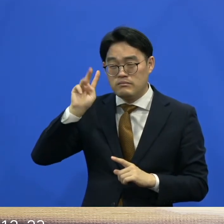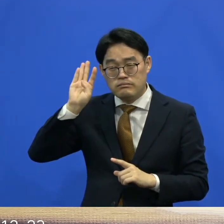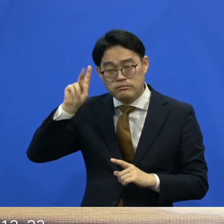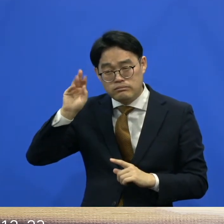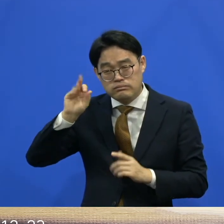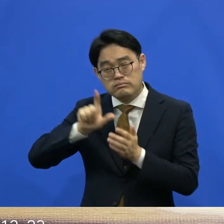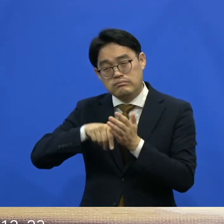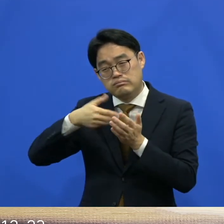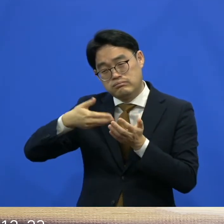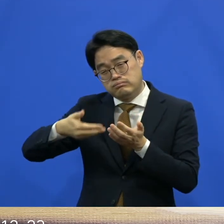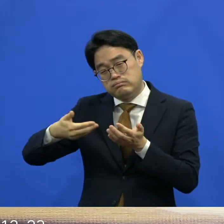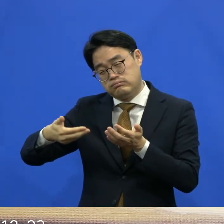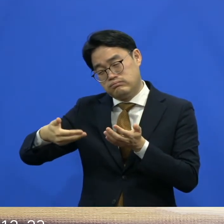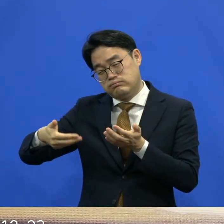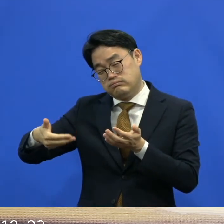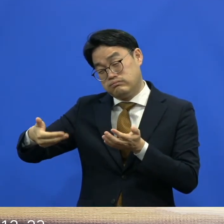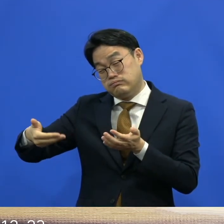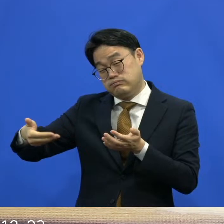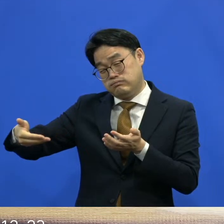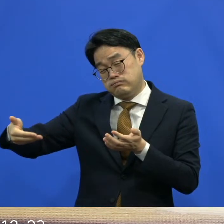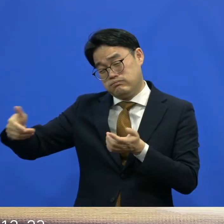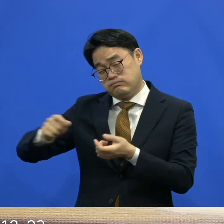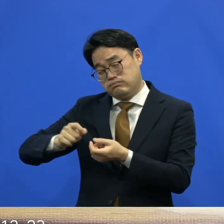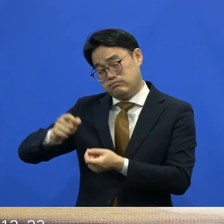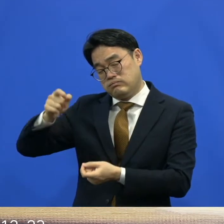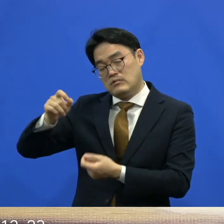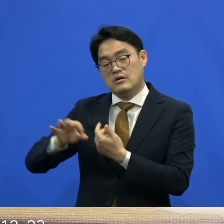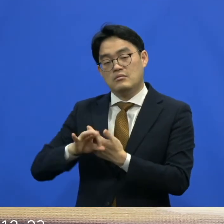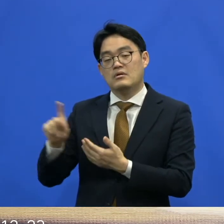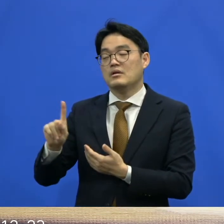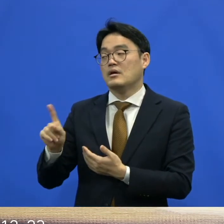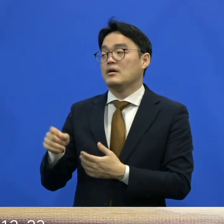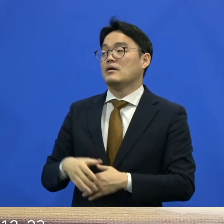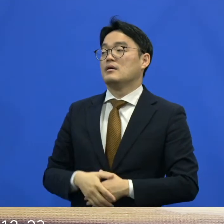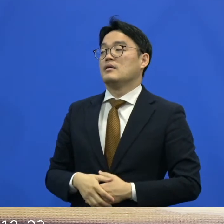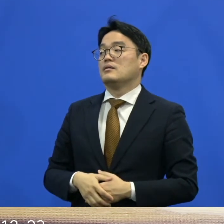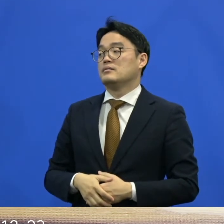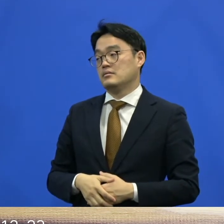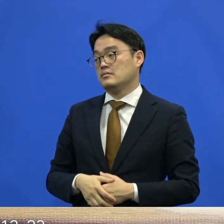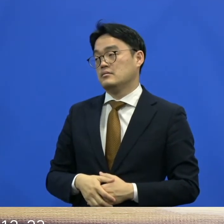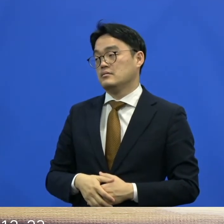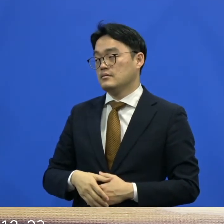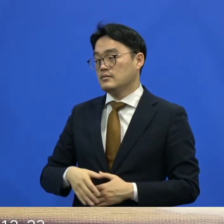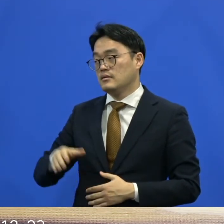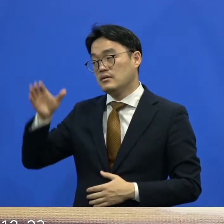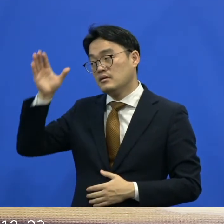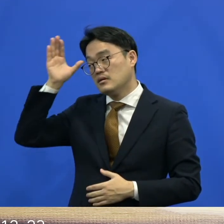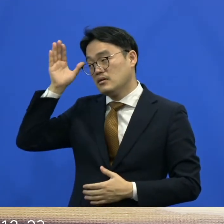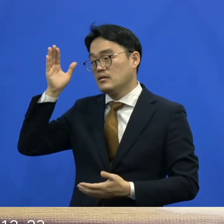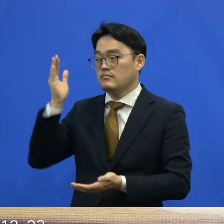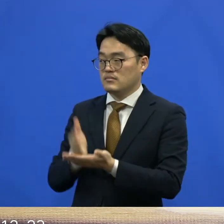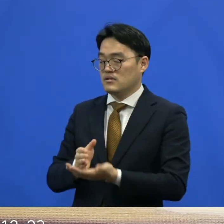그것이 길어지면 어느 순간 그 갈망을 포기해야 한다는 순간이 옵니다.